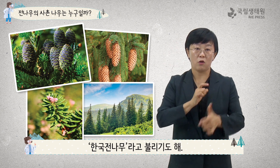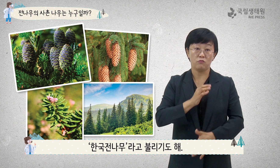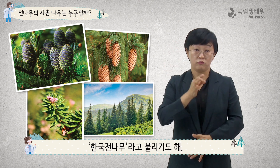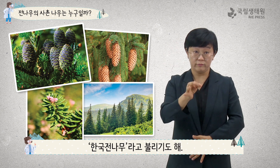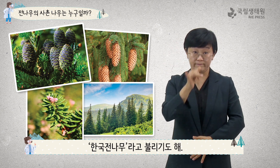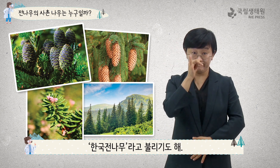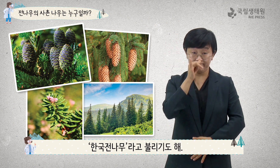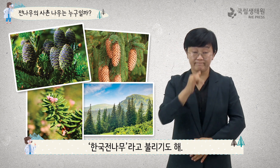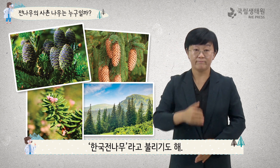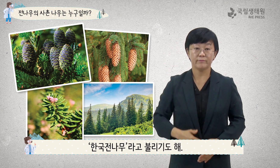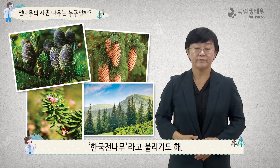해.